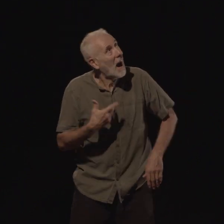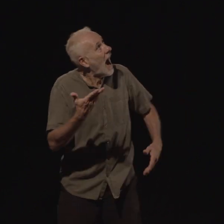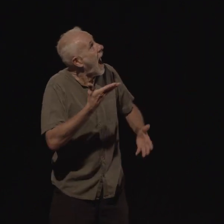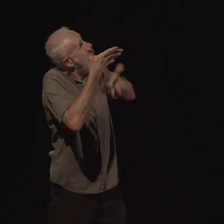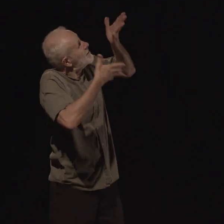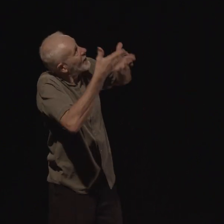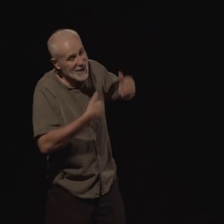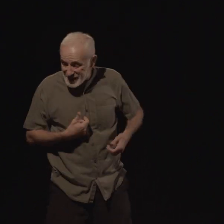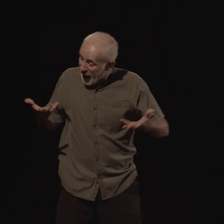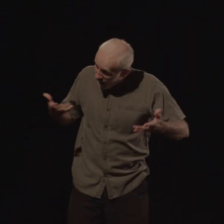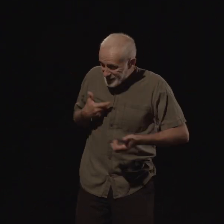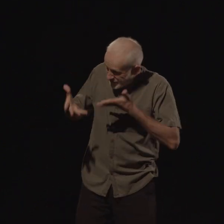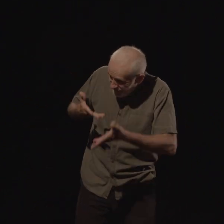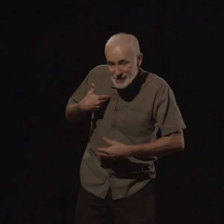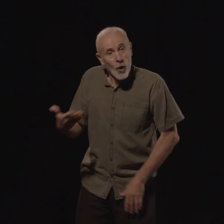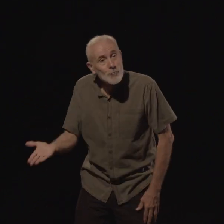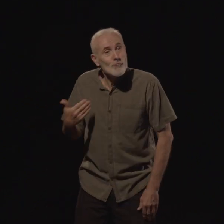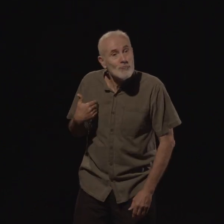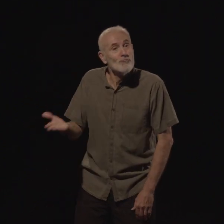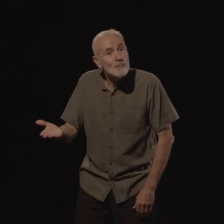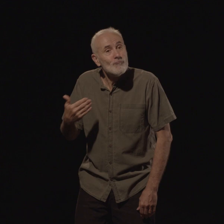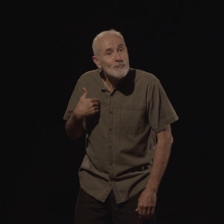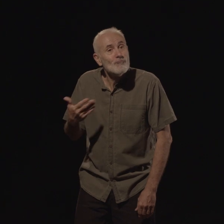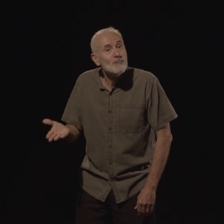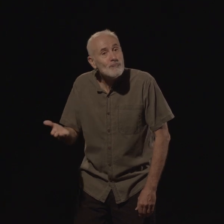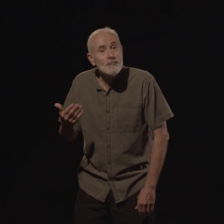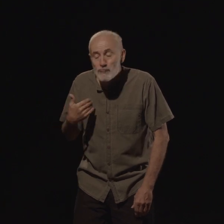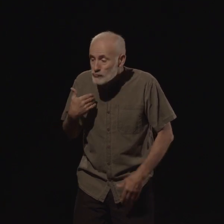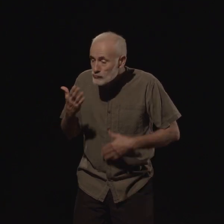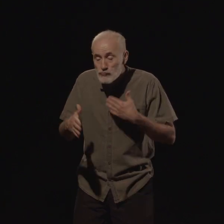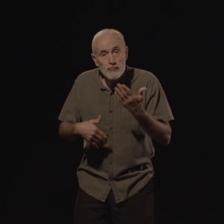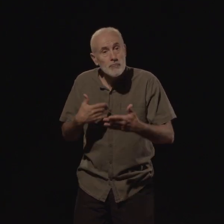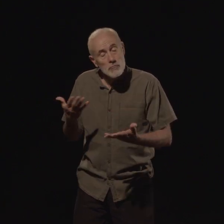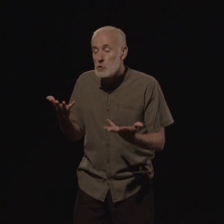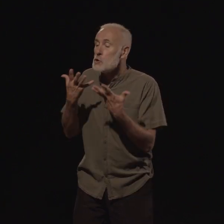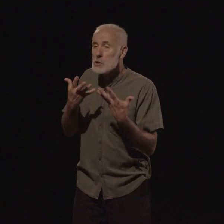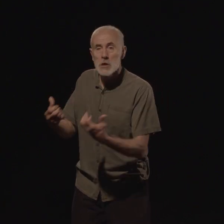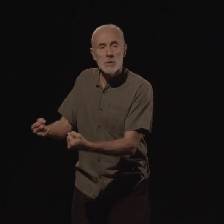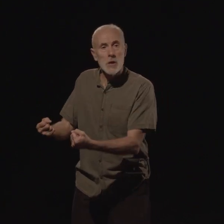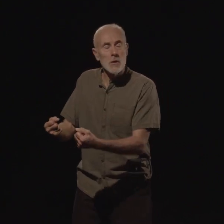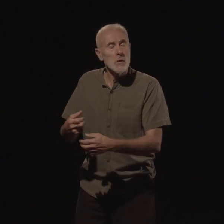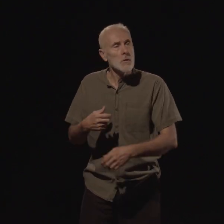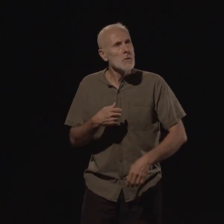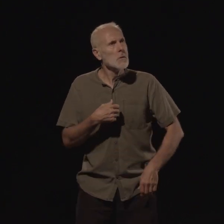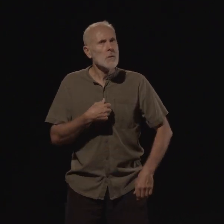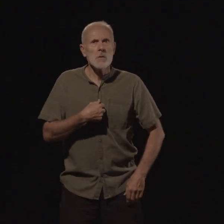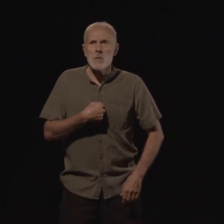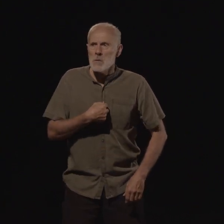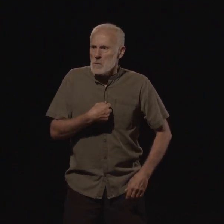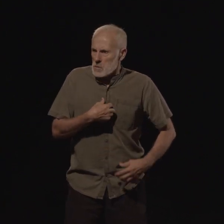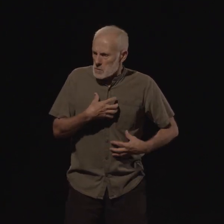chose. Et puis notre homme dit encore autre chose. Et puis il raccrocha. Et il se sentit fort irrité parce que